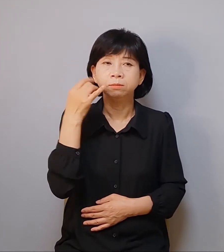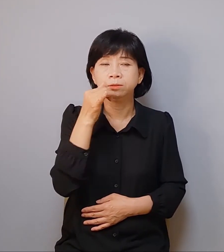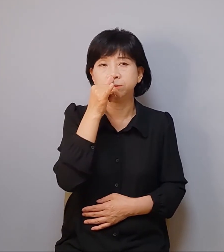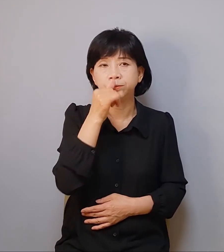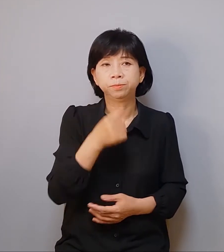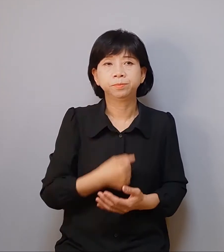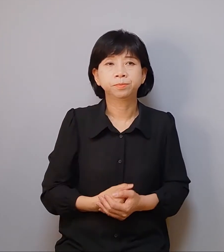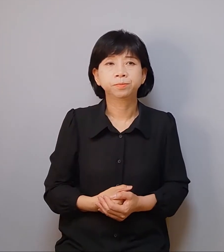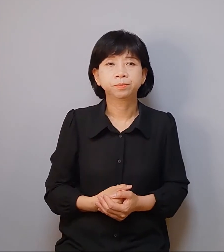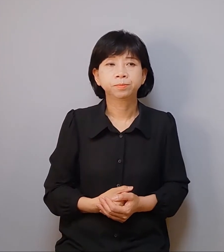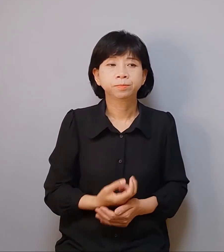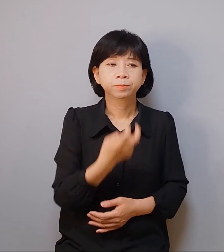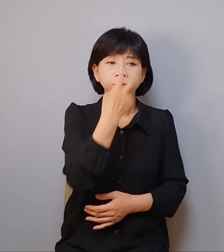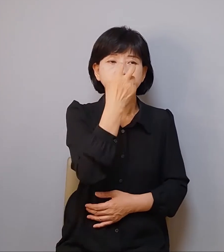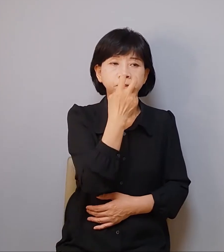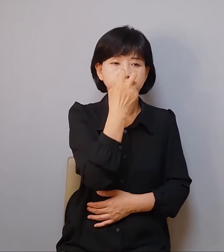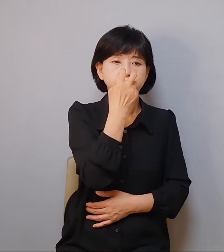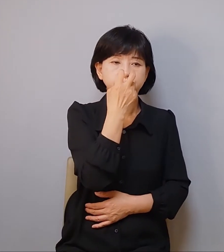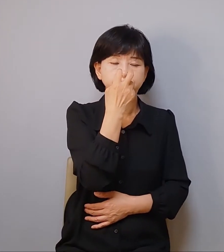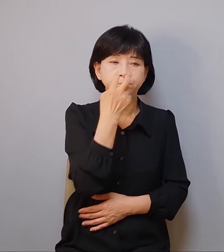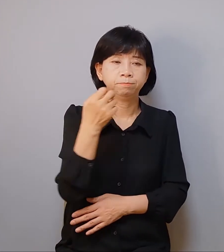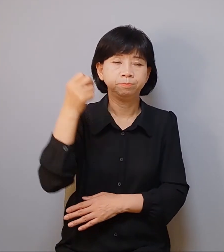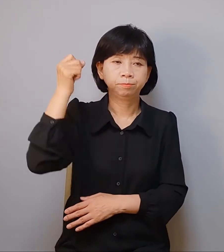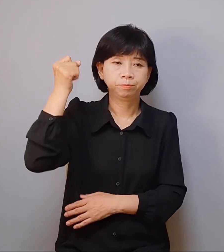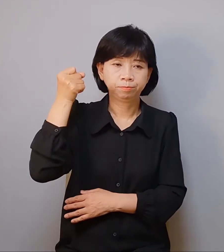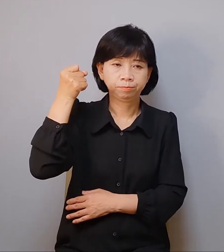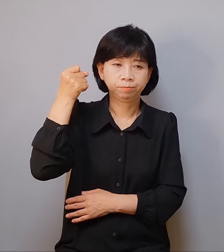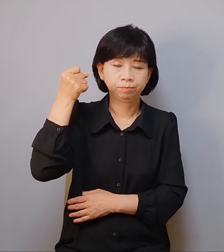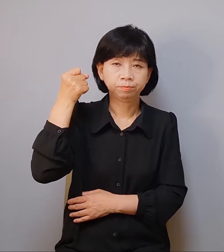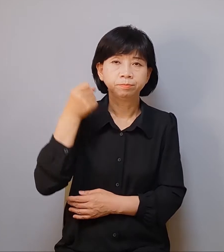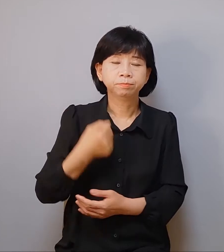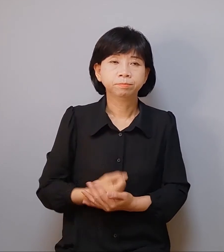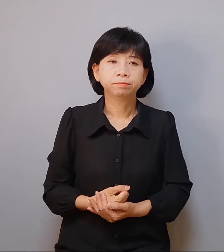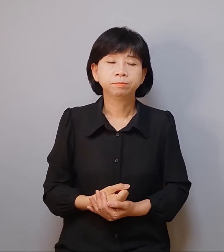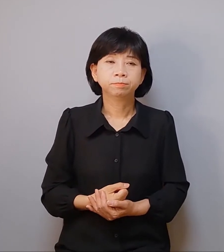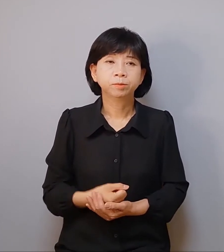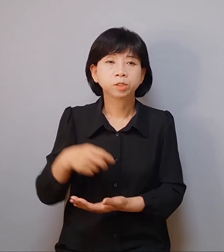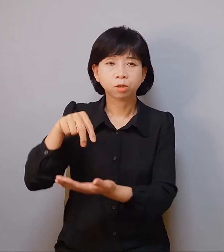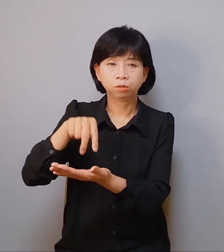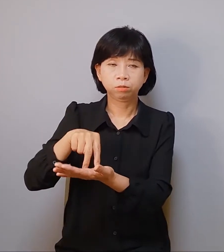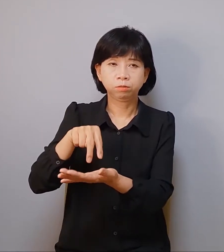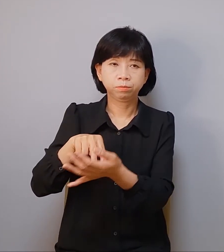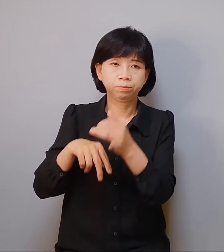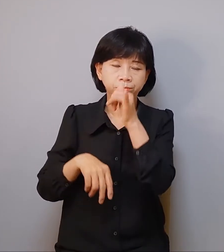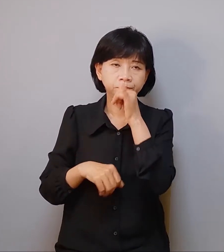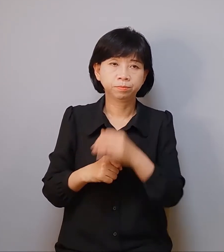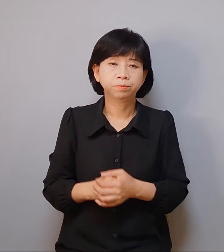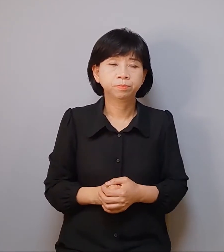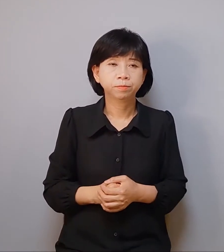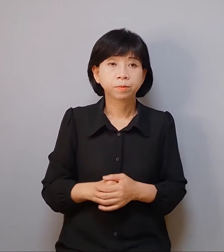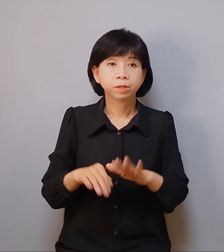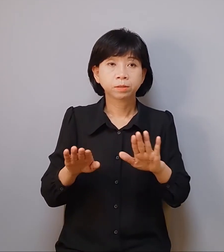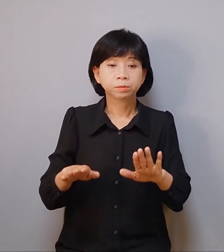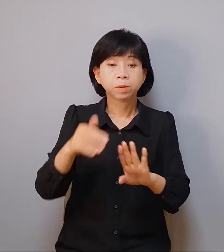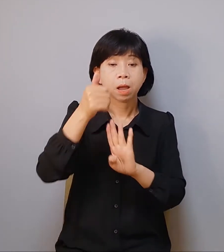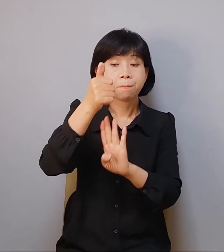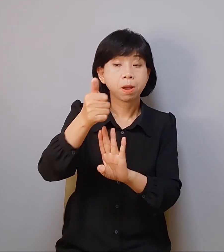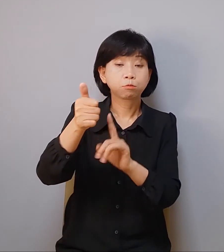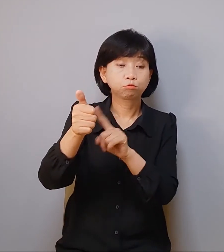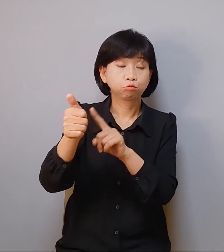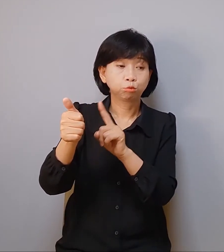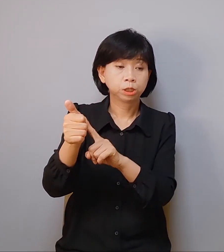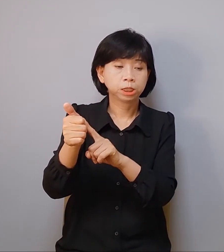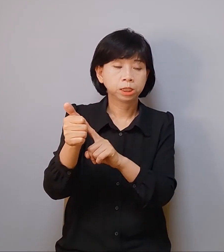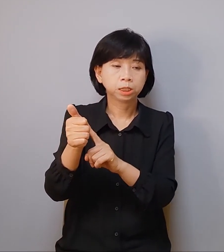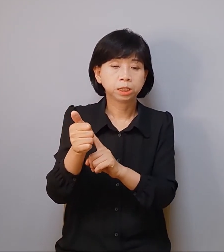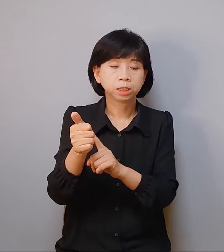파수꾼의 사명이거든요. 근데 지금 이 하박국 선지자가 성루에 서 있다라고 하는 것은 저